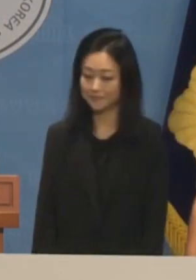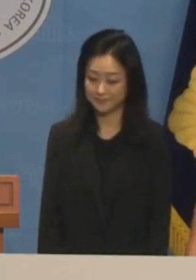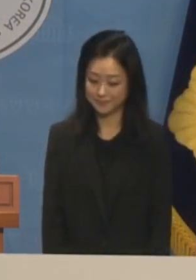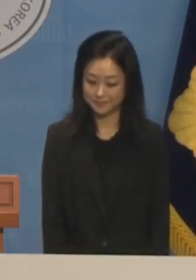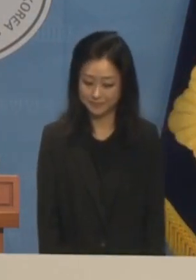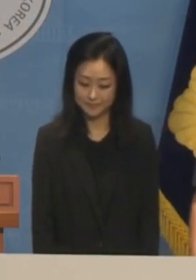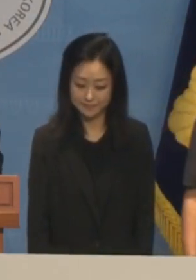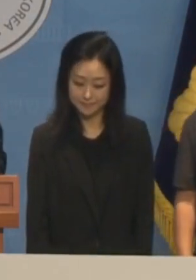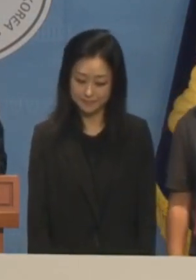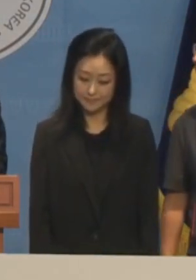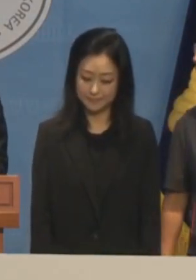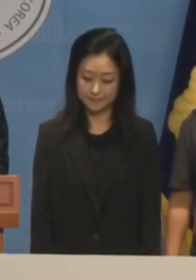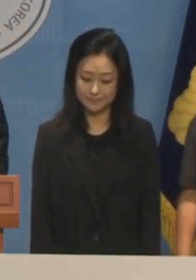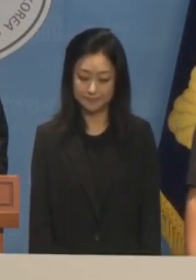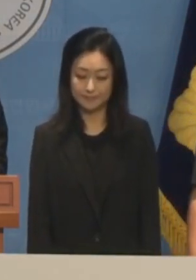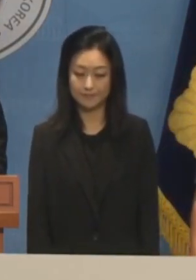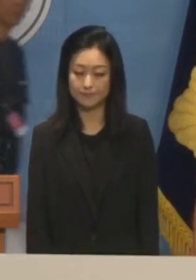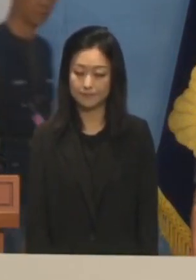하세요.